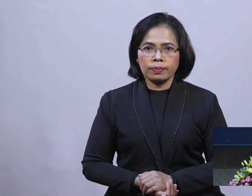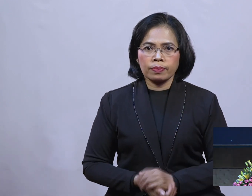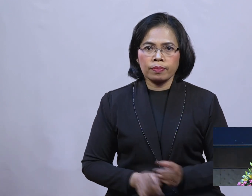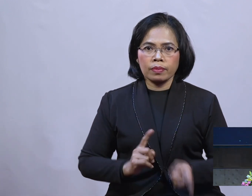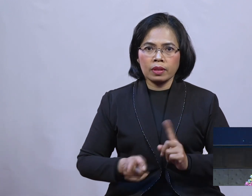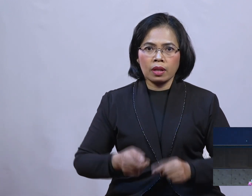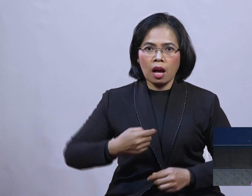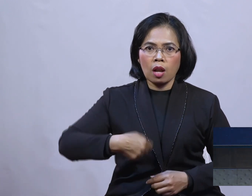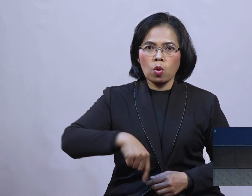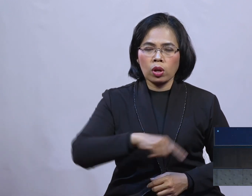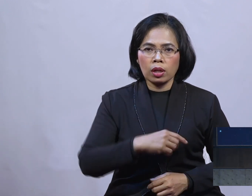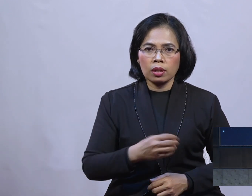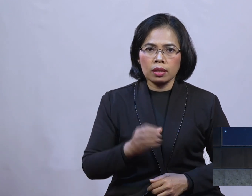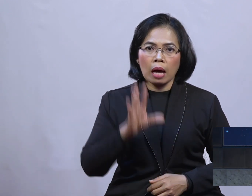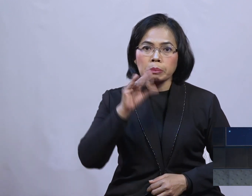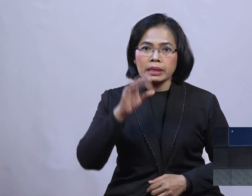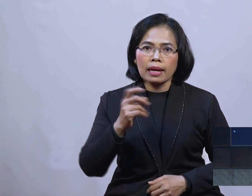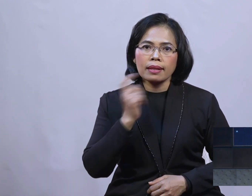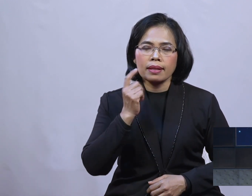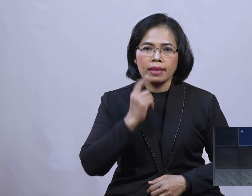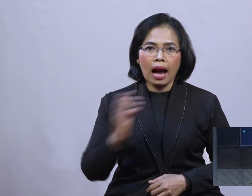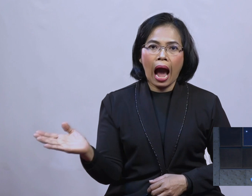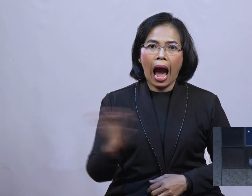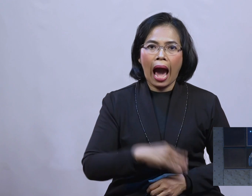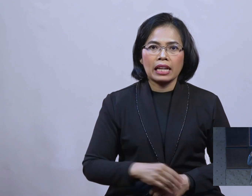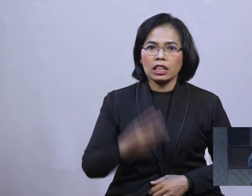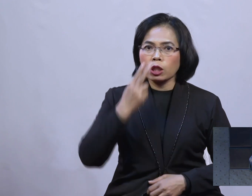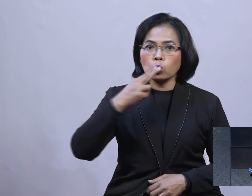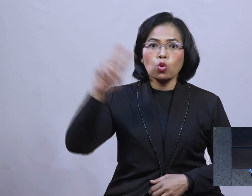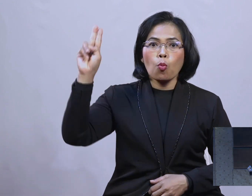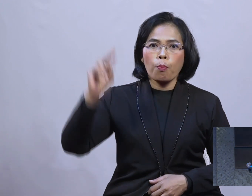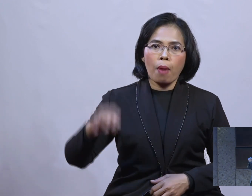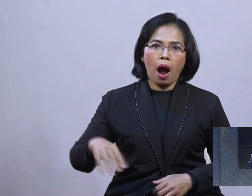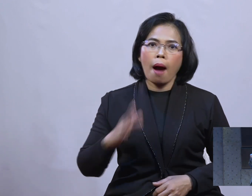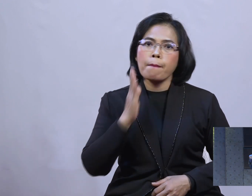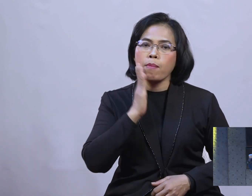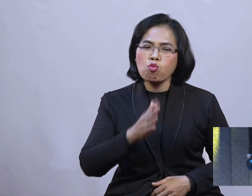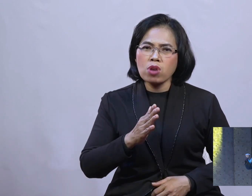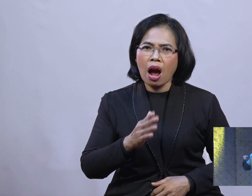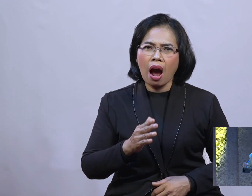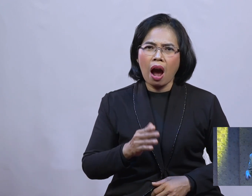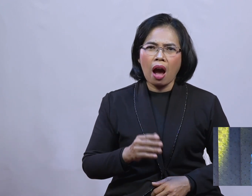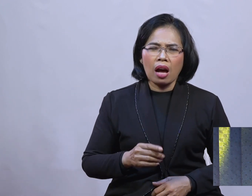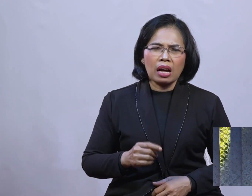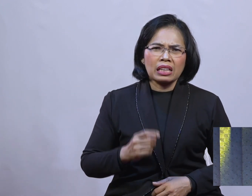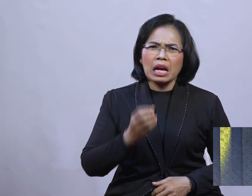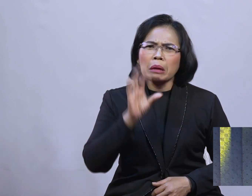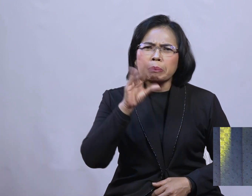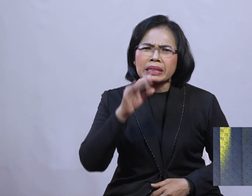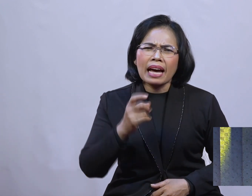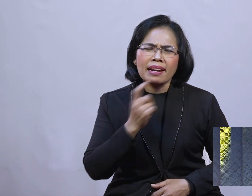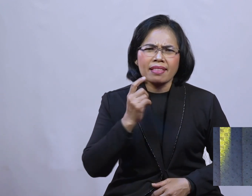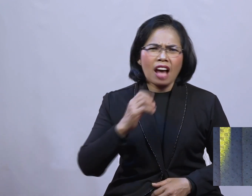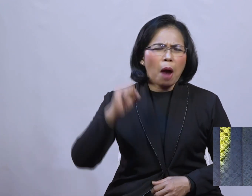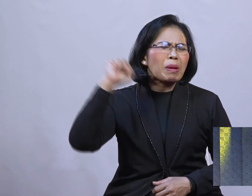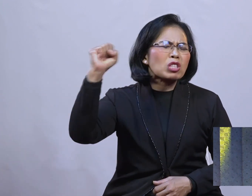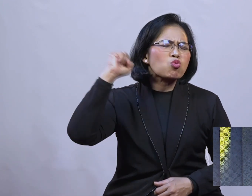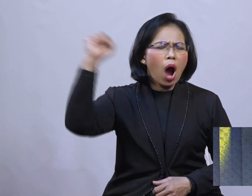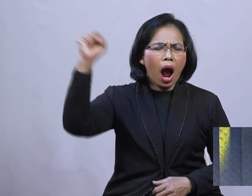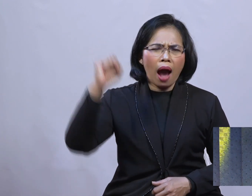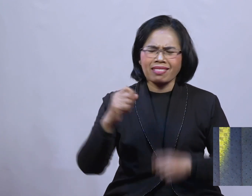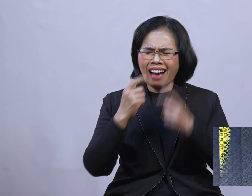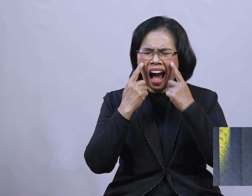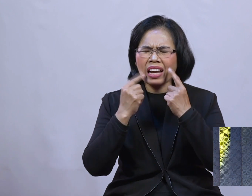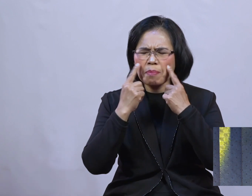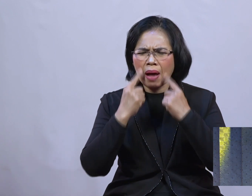Hai kalau kita bicara langsung Pah Pemuda Ayo kita bisa tentang air mata kita bisa tentang perjuangan Ayo